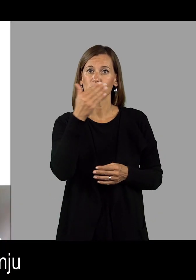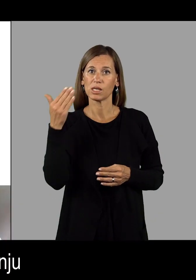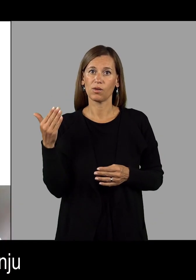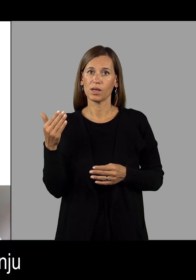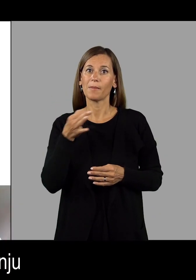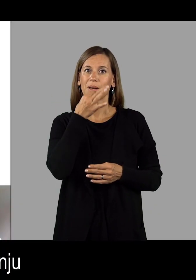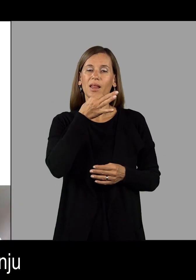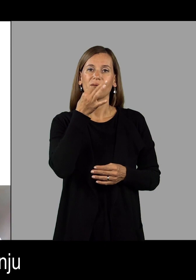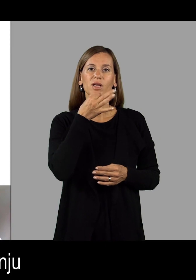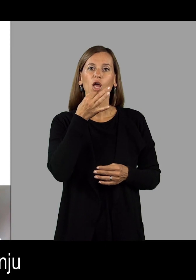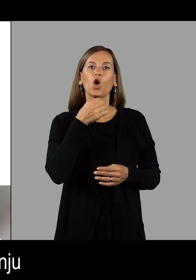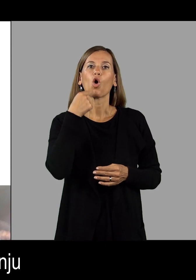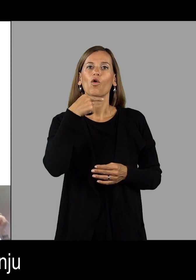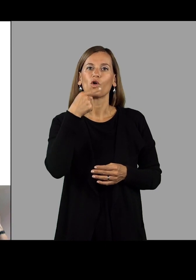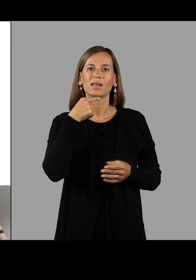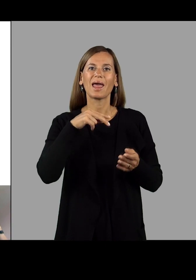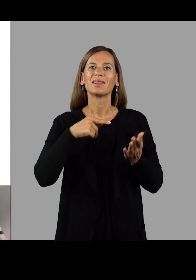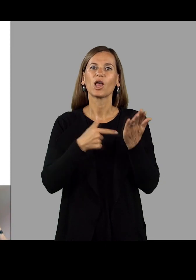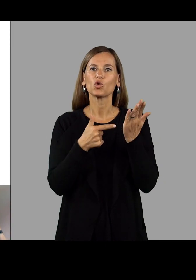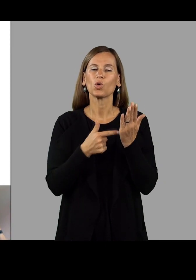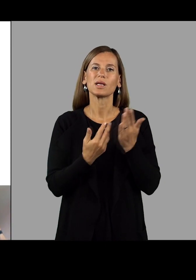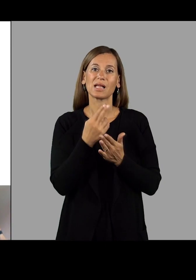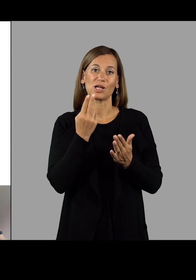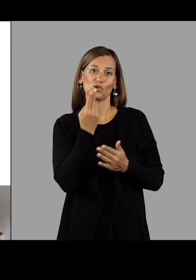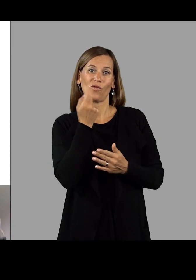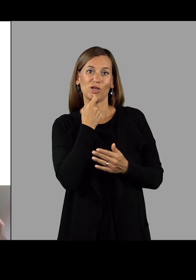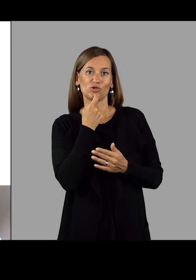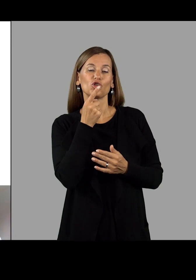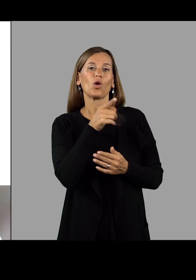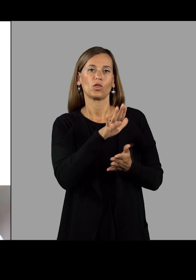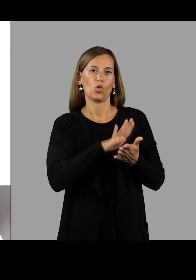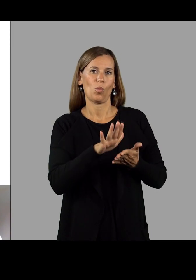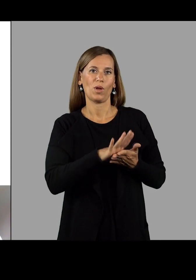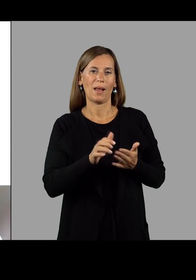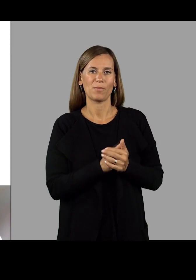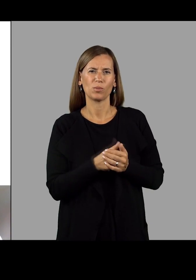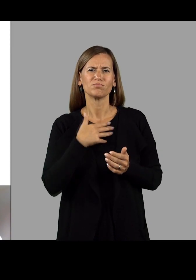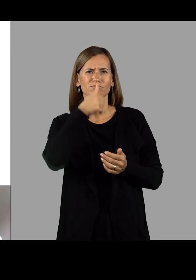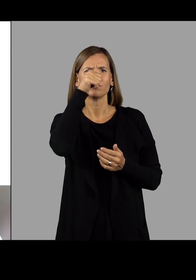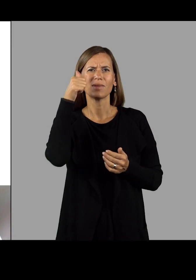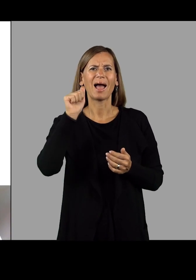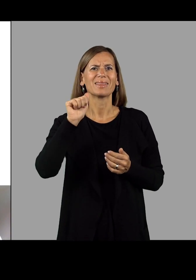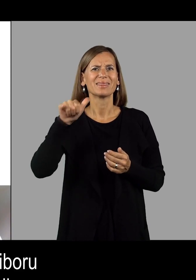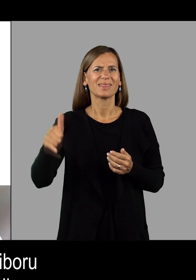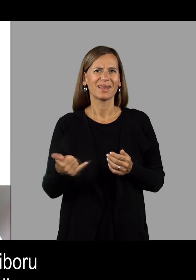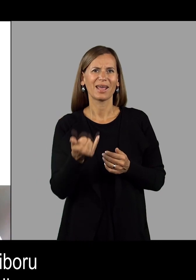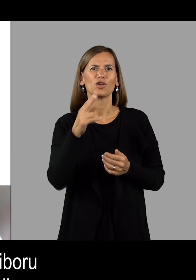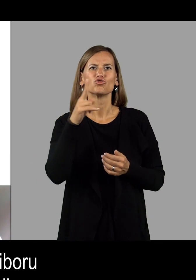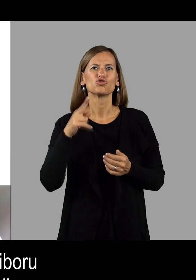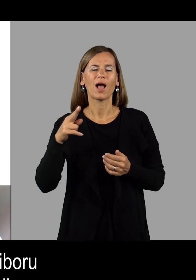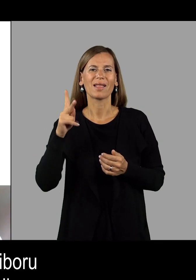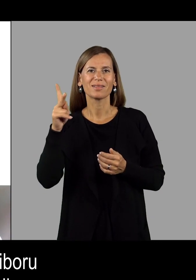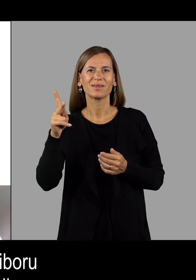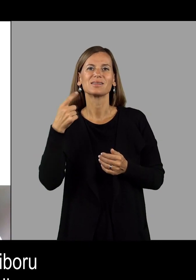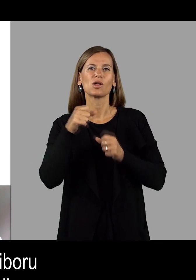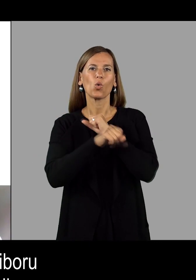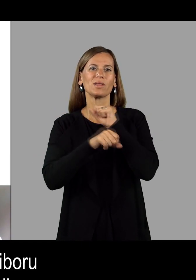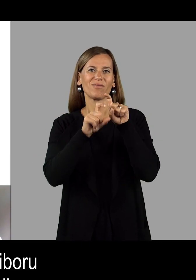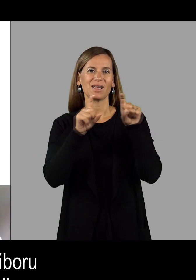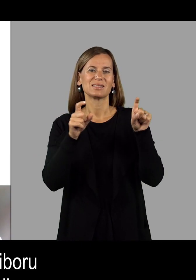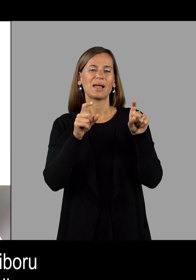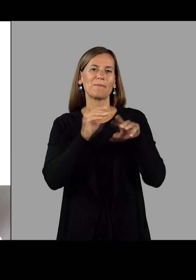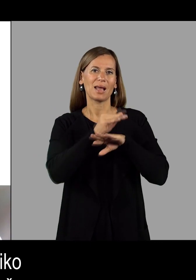Pozdravljeni na predavanju govorne tehnologije za slovenščino in njihovo uporabo. Sem Andrej Žgank, prihajam iz Univerze v Mariboru s Fakultete